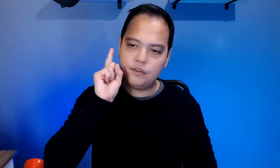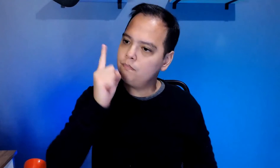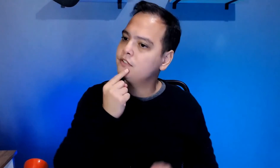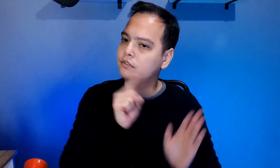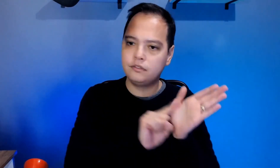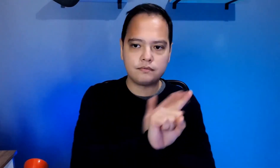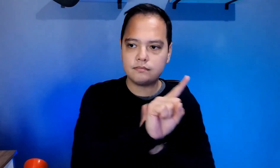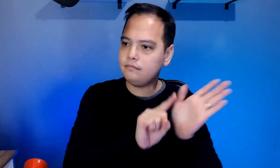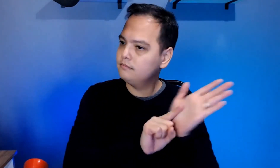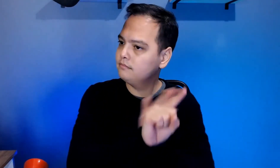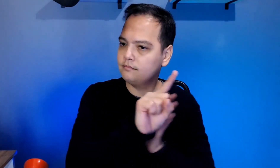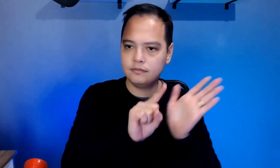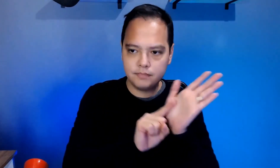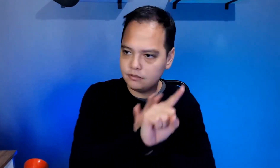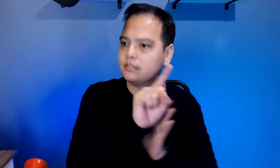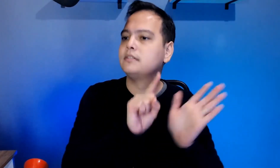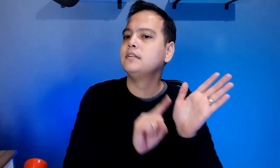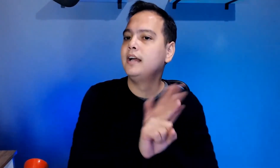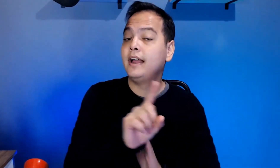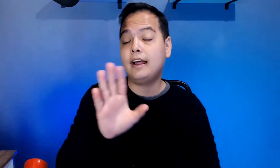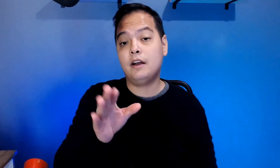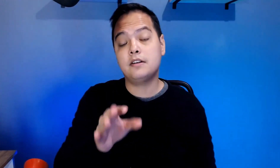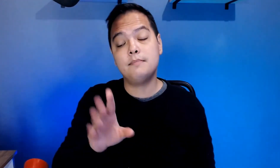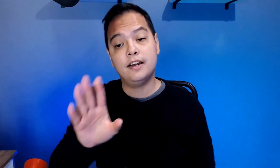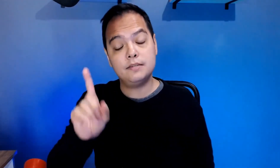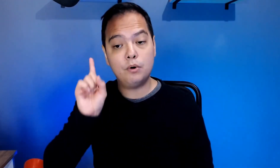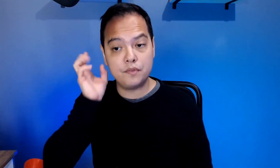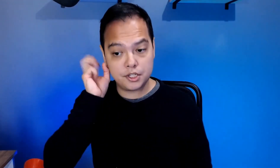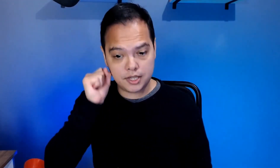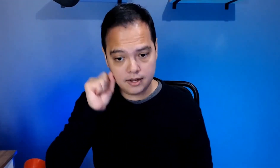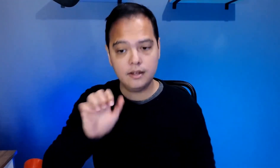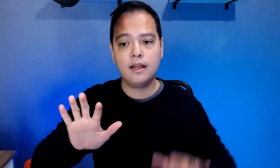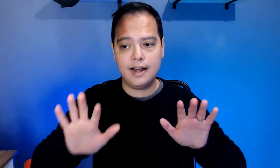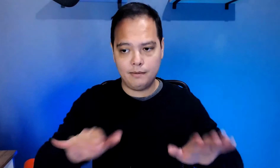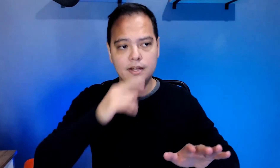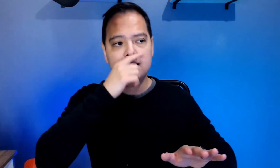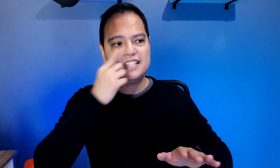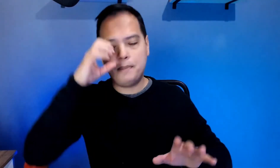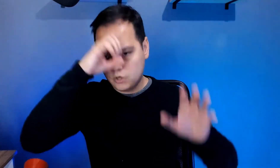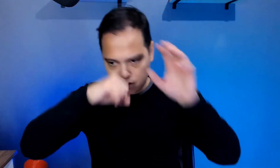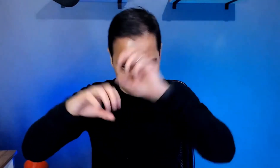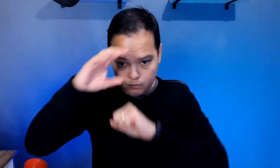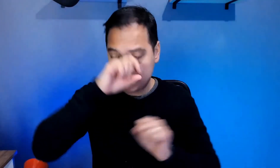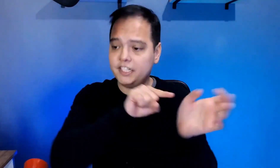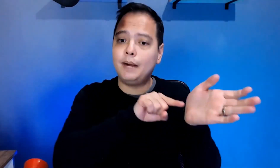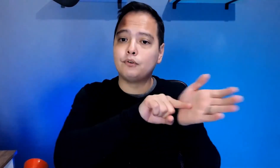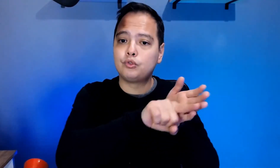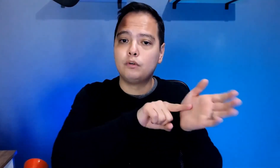surdo. Pergunta. É claro que eu sempre falo assim para o ouvinte, tá? Calma. Você aprende algumas perguntas, mas você não vai chegar para o surdo metralhando,